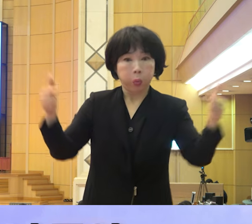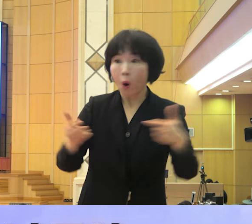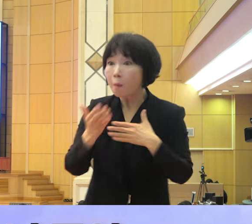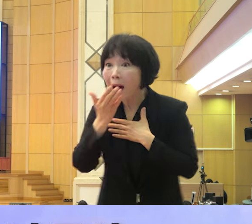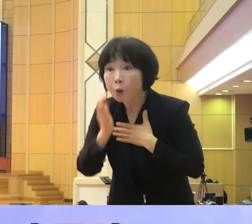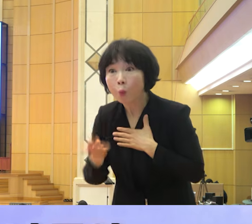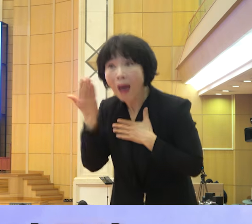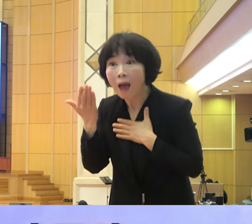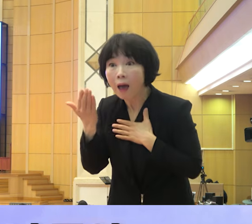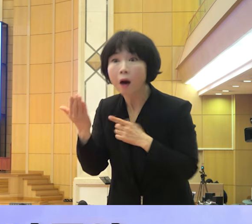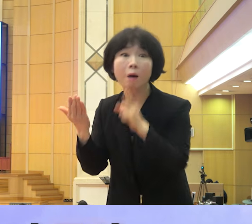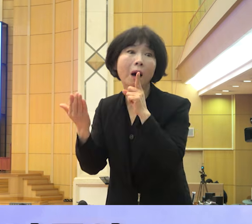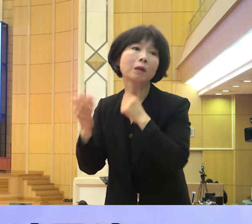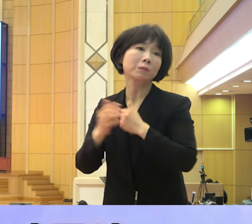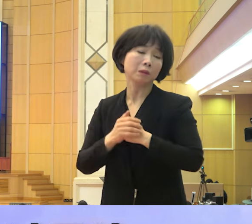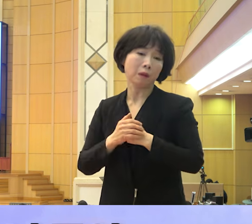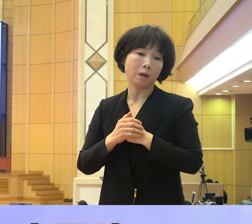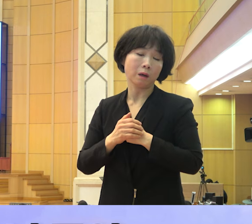소위